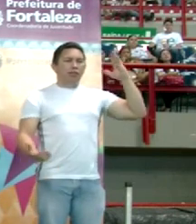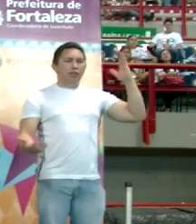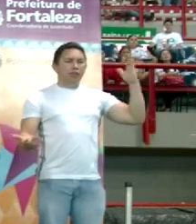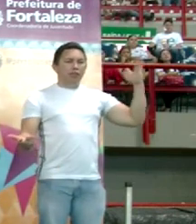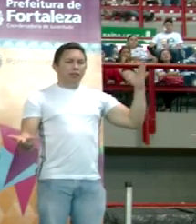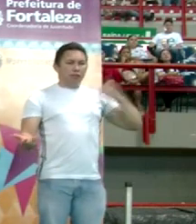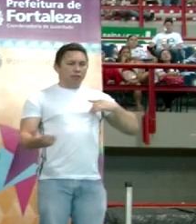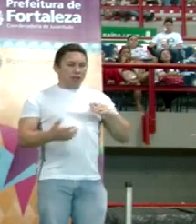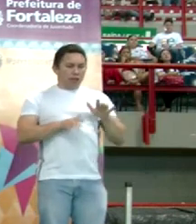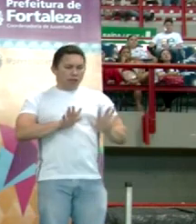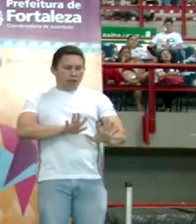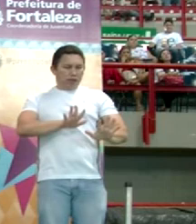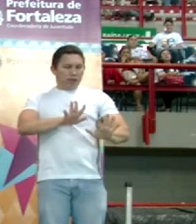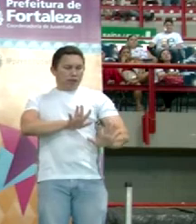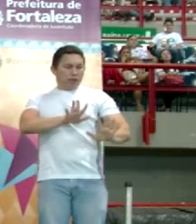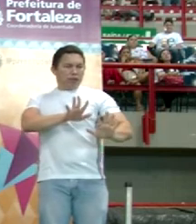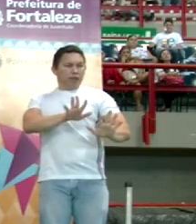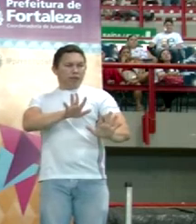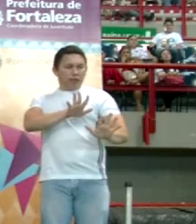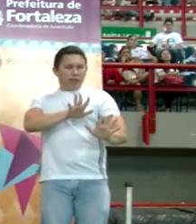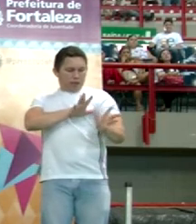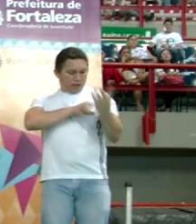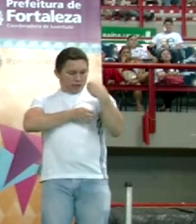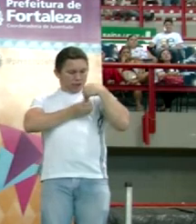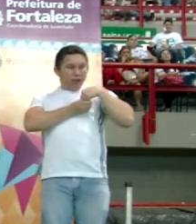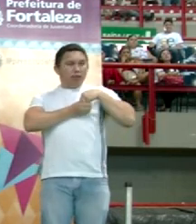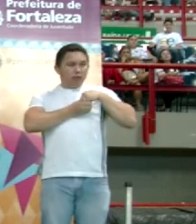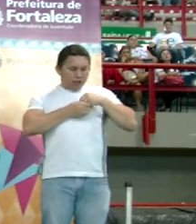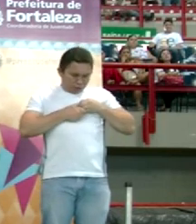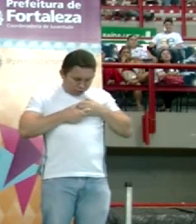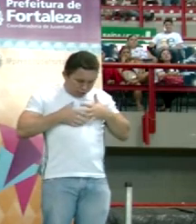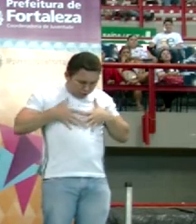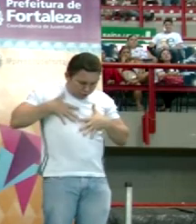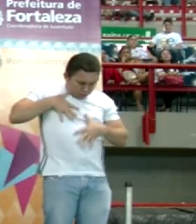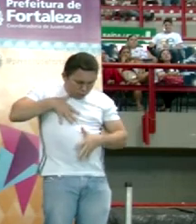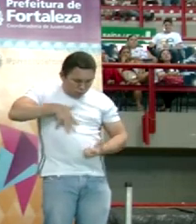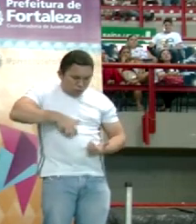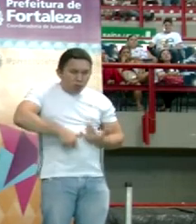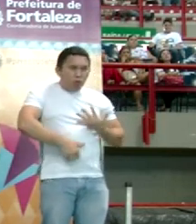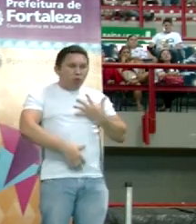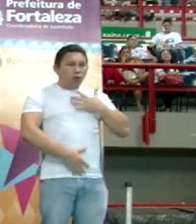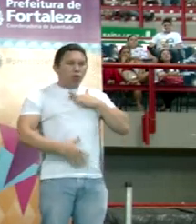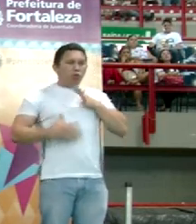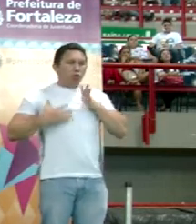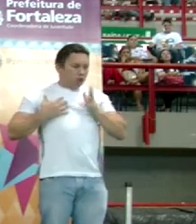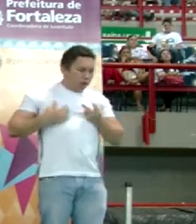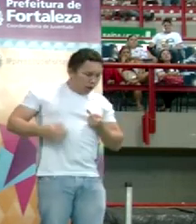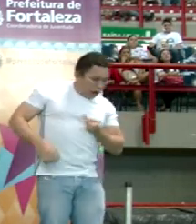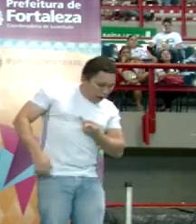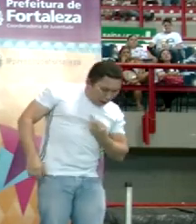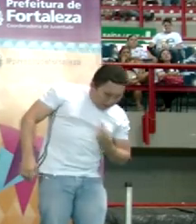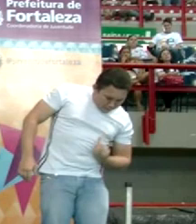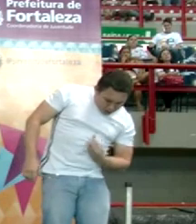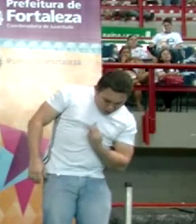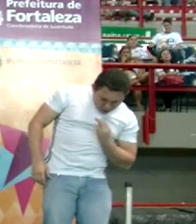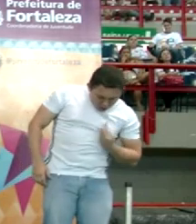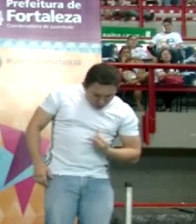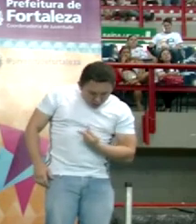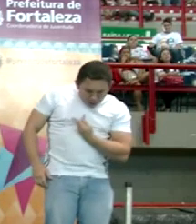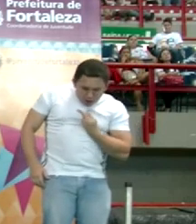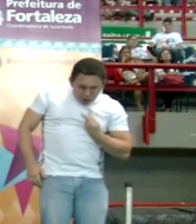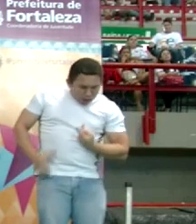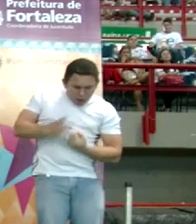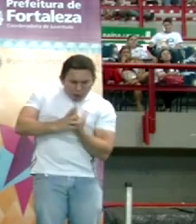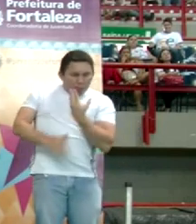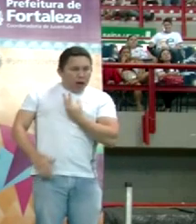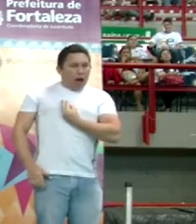que trilham as veredas do organismo à procura de inaugurar a fonte